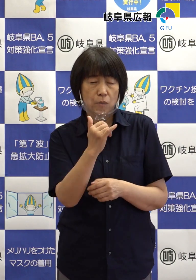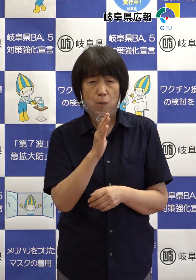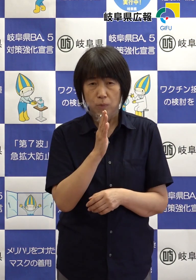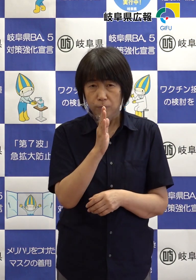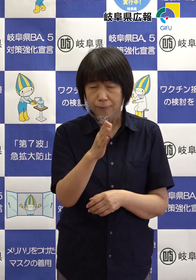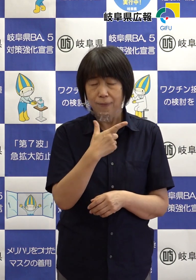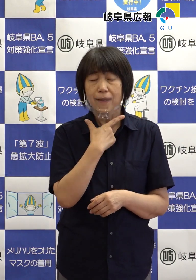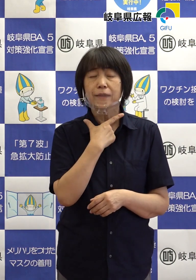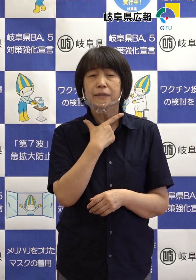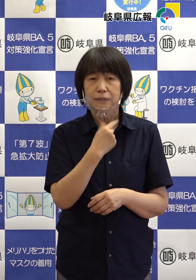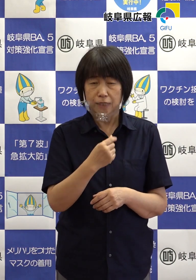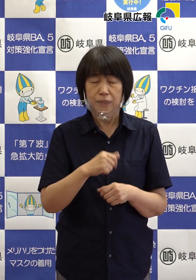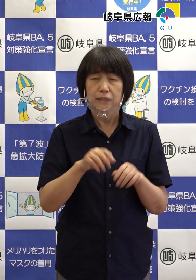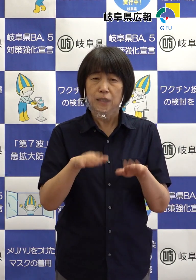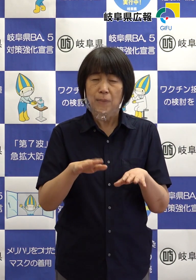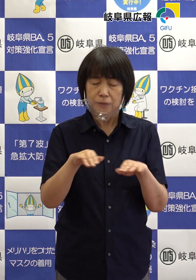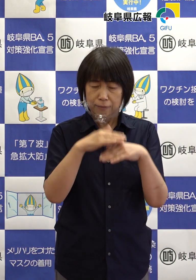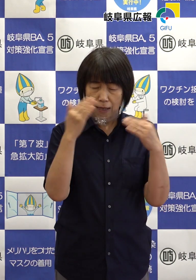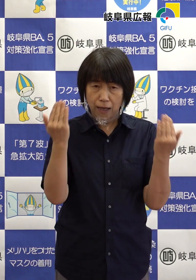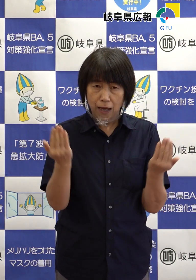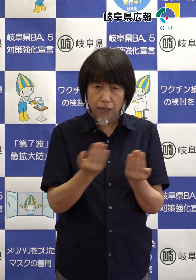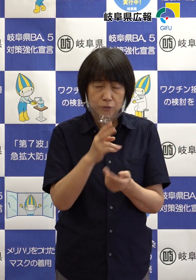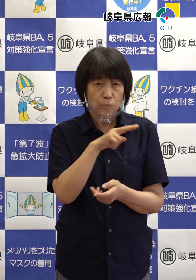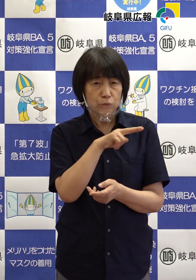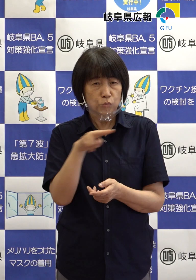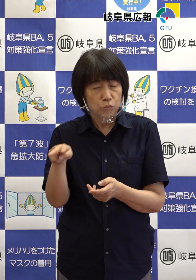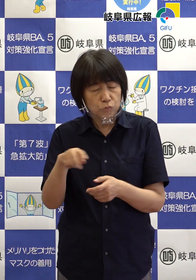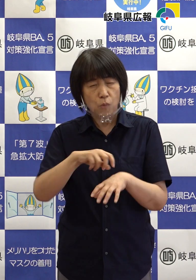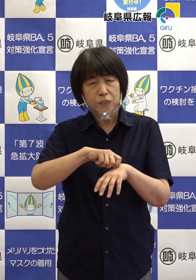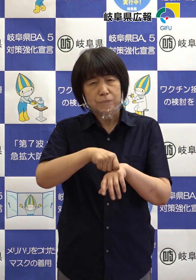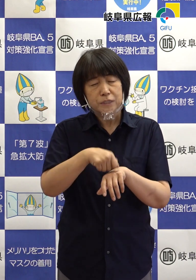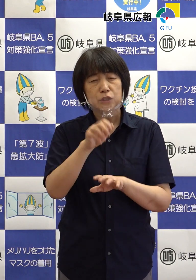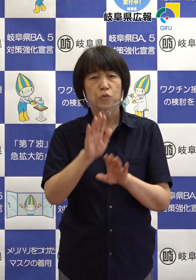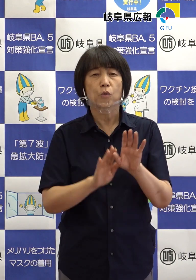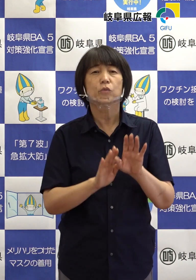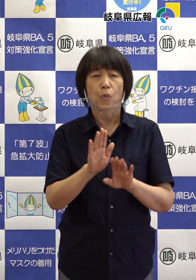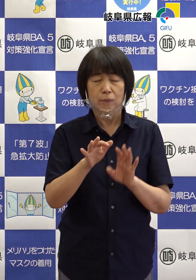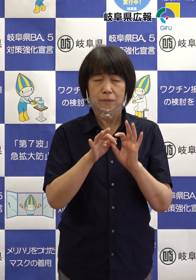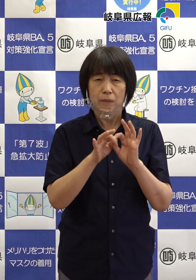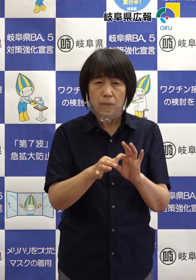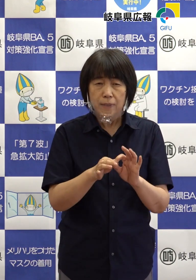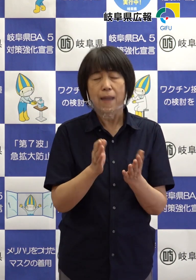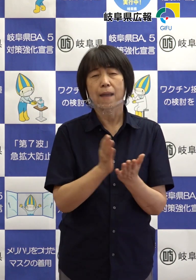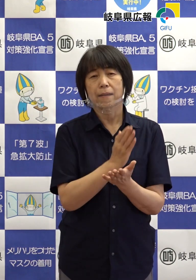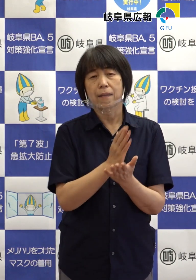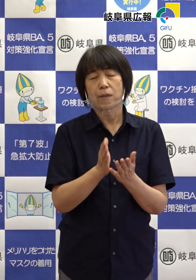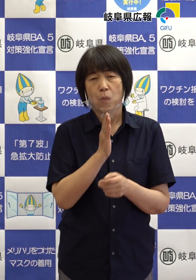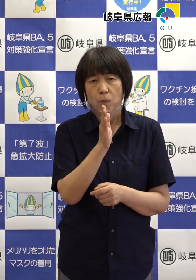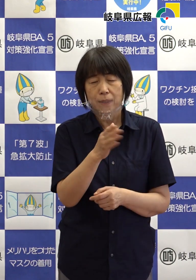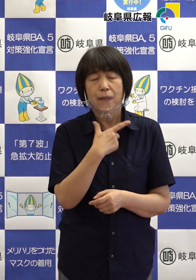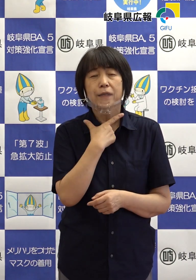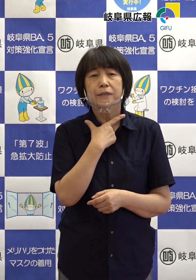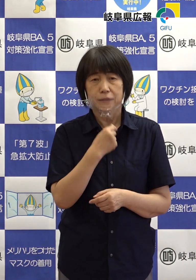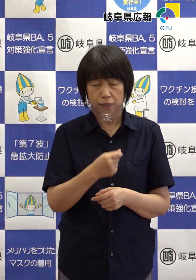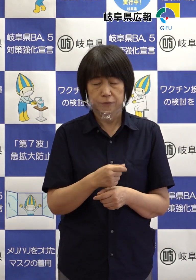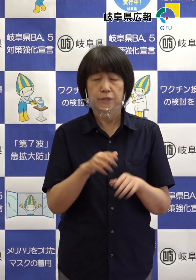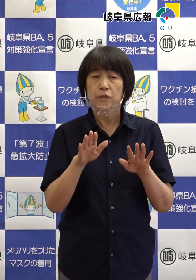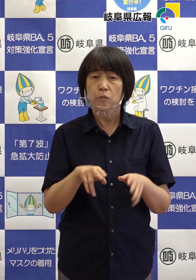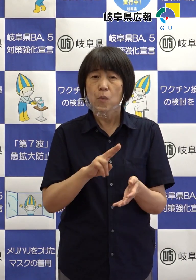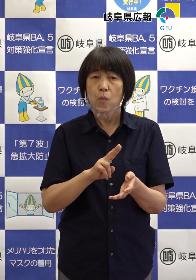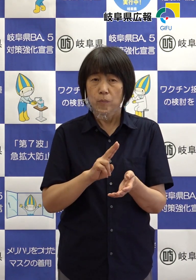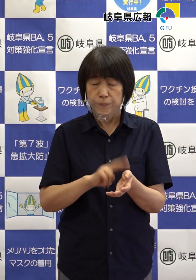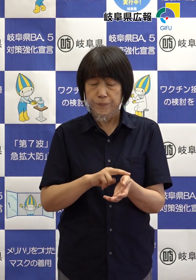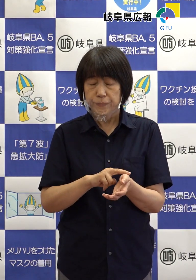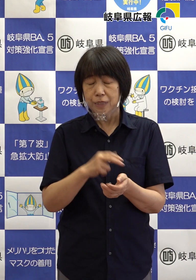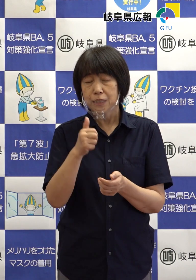あの前立つ事情に厳しい状況にあるということを踏まえてご案内いただけてありがたいという今日は次回の方からもですねあの